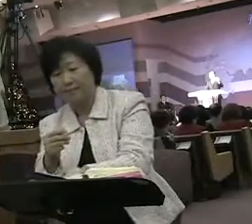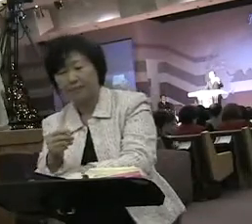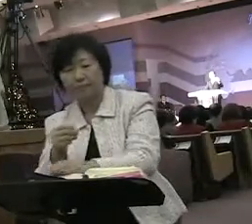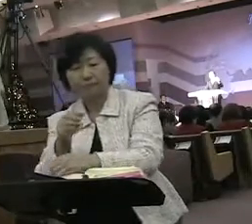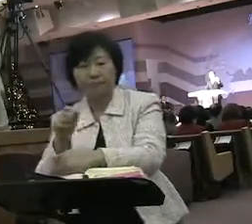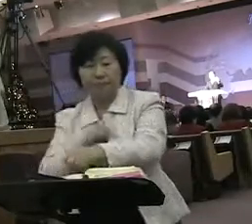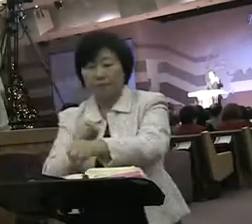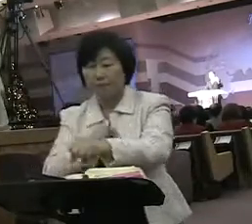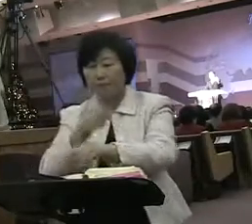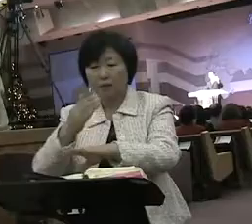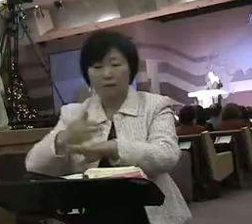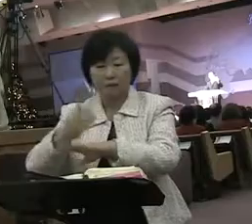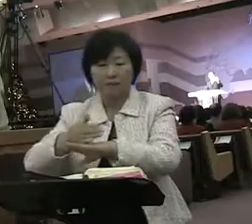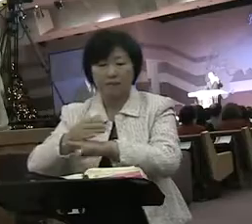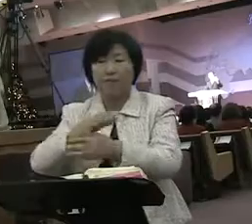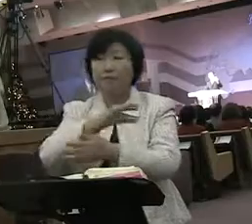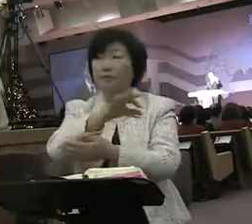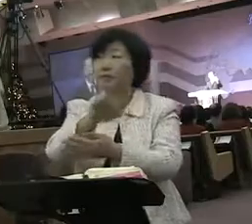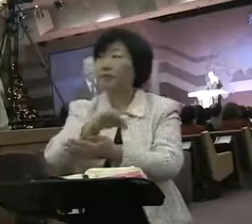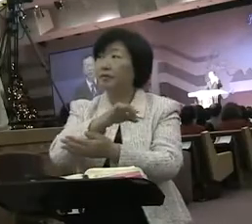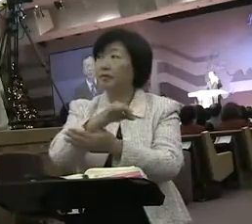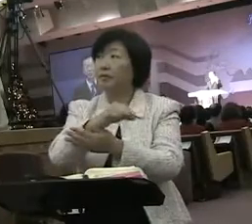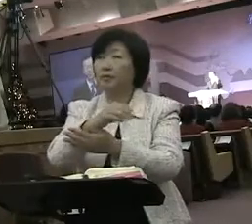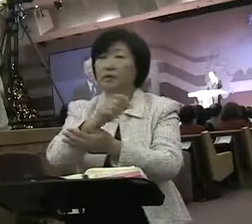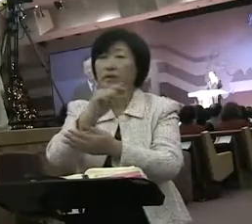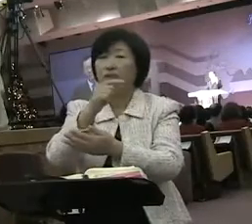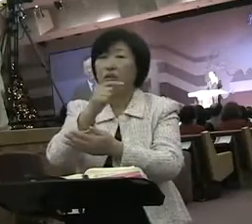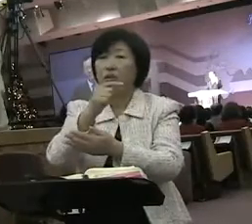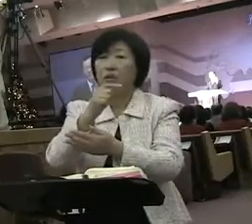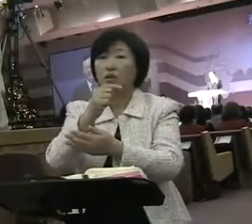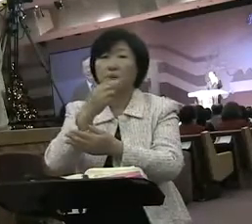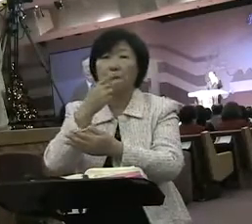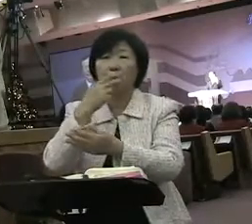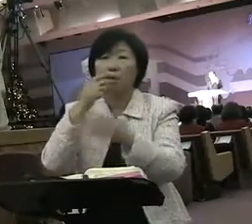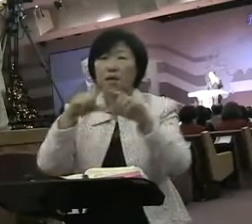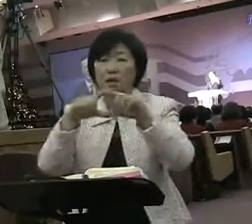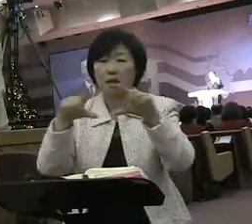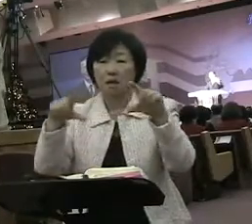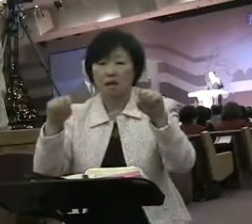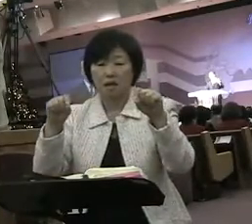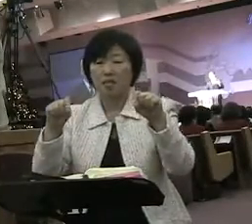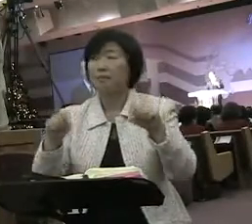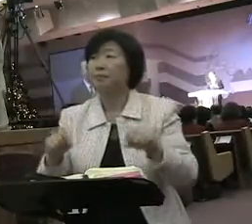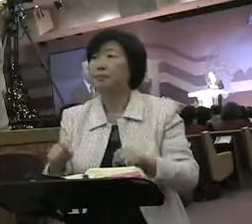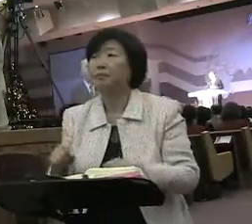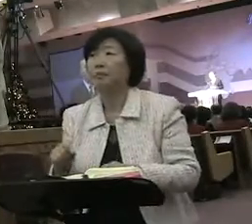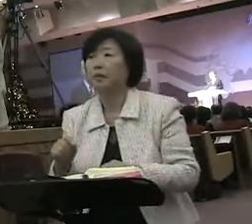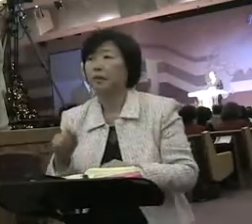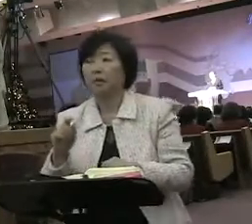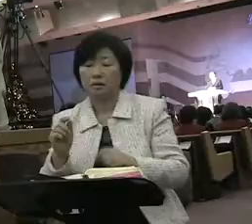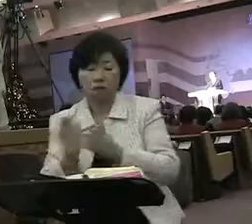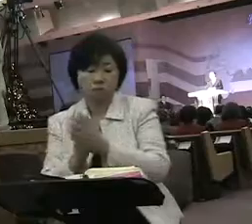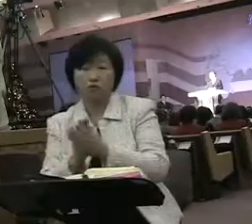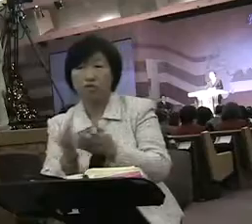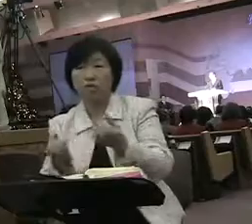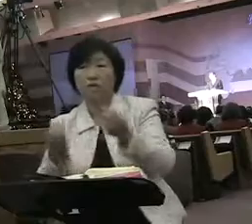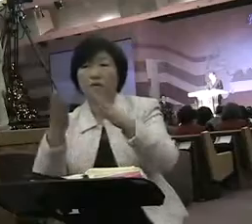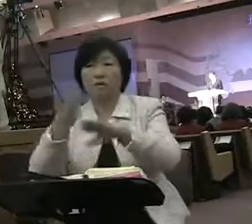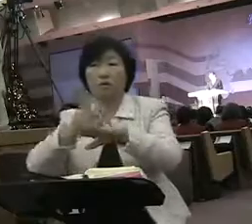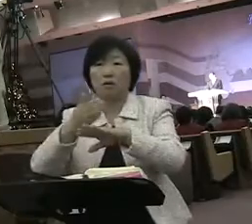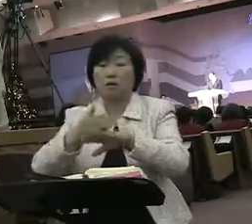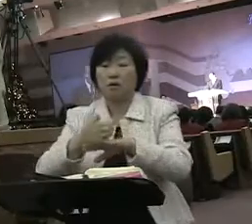헌금은 오늘 나눠드린 이 그린 봉투를 사용해 주시면 좋겠습니다. 성탄을 우리가 축하하며